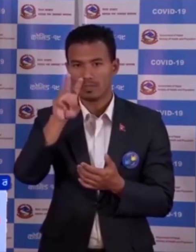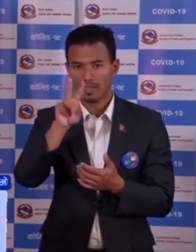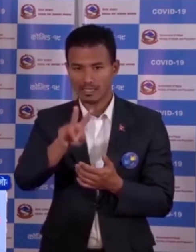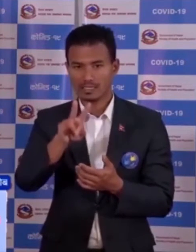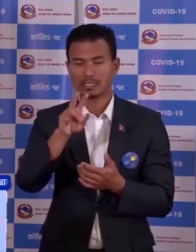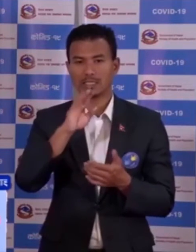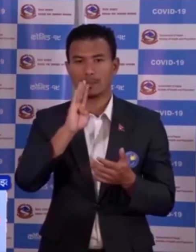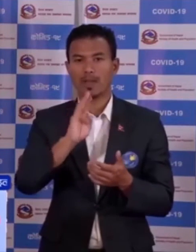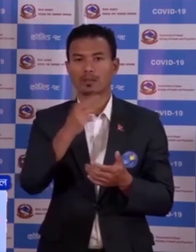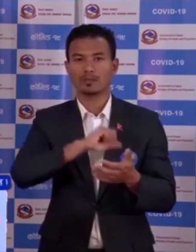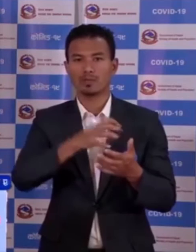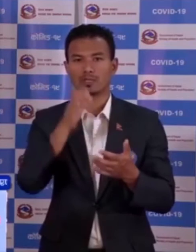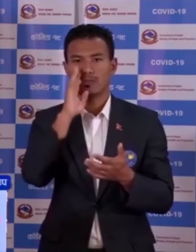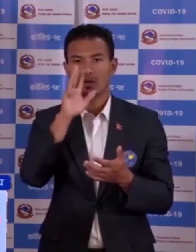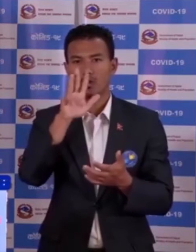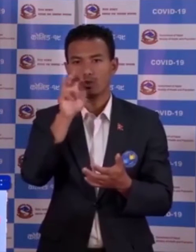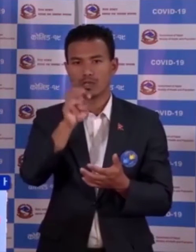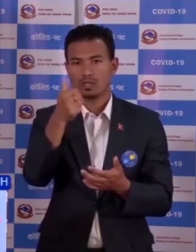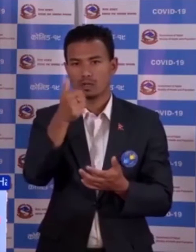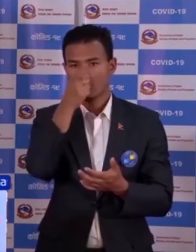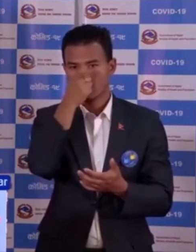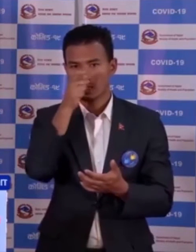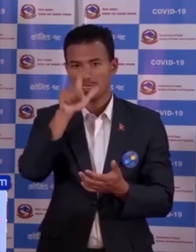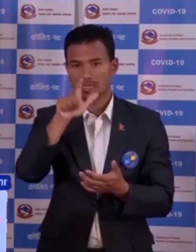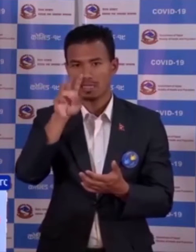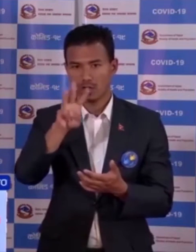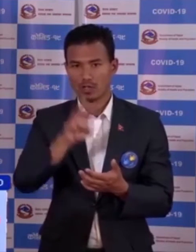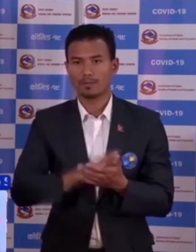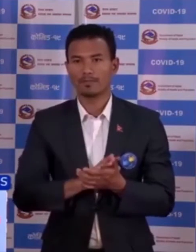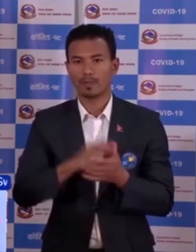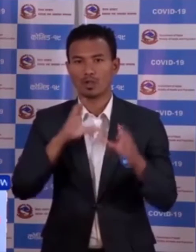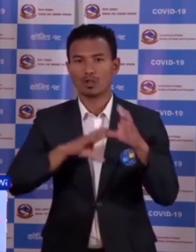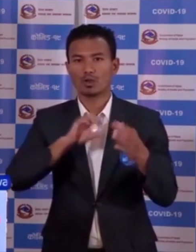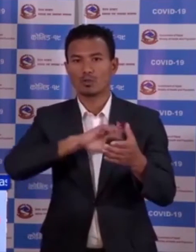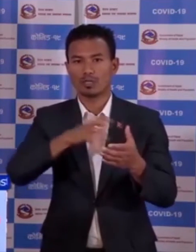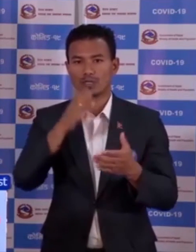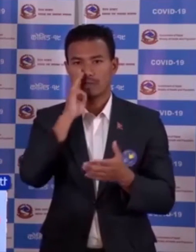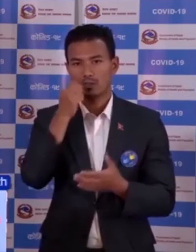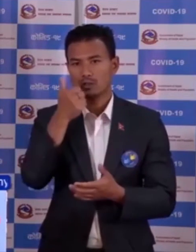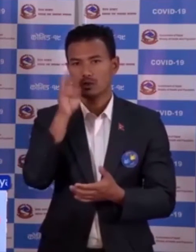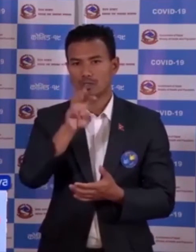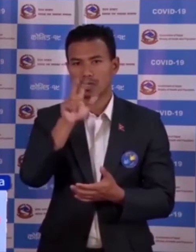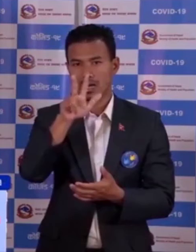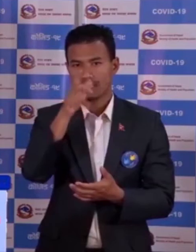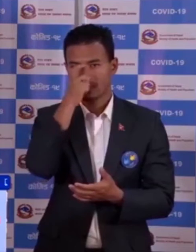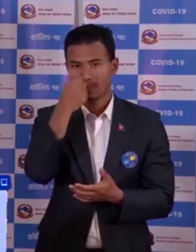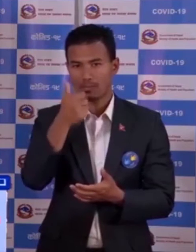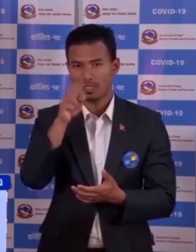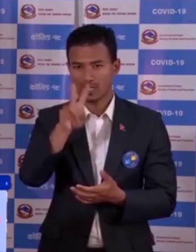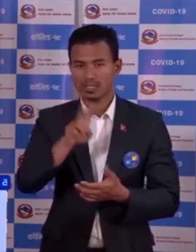5,982, त्यसैगरी बागमती प्रदेश में 9,673, गण्डकी प्रदेश में